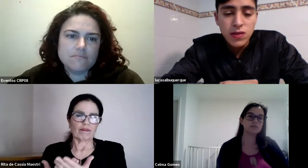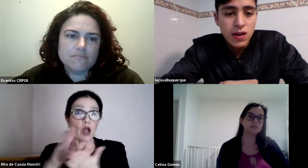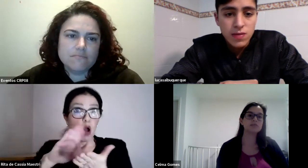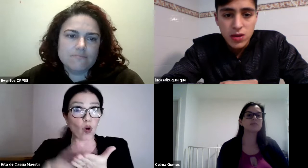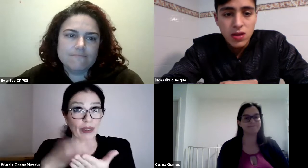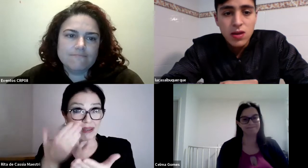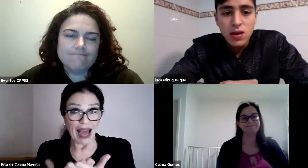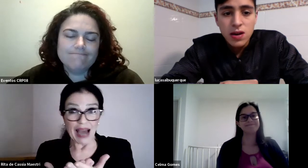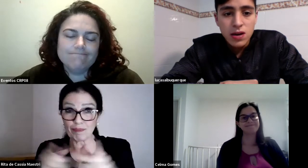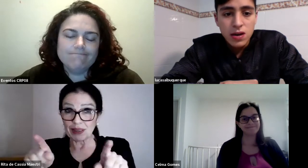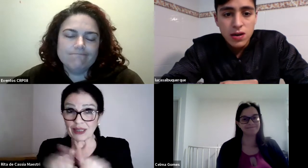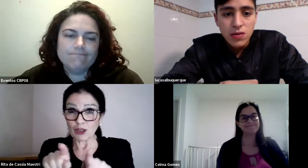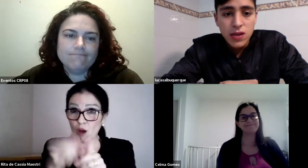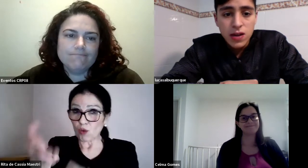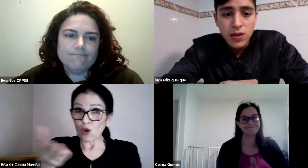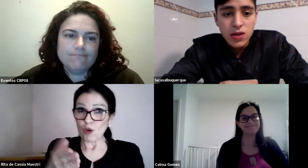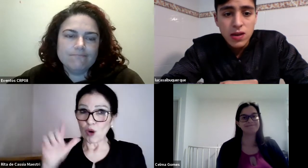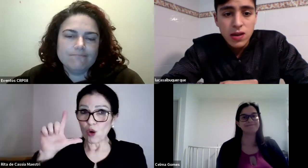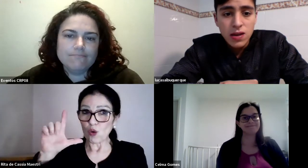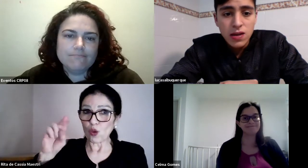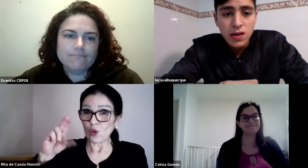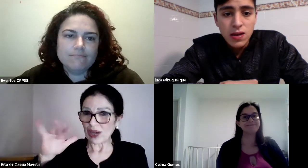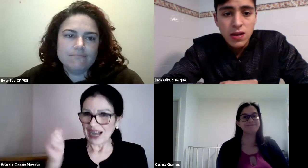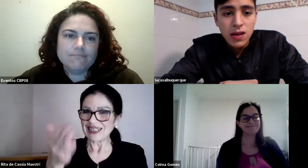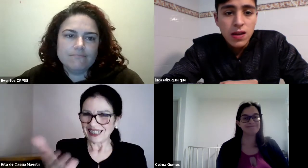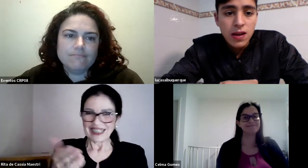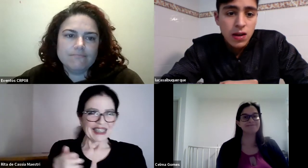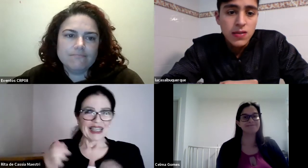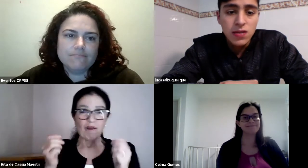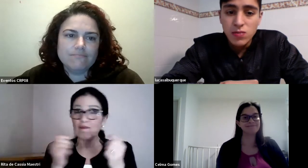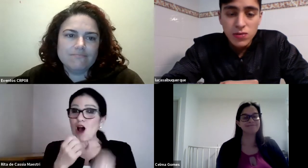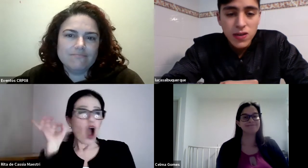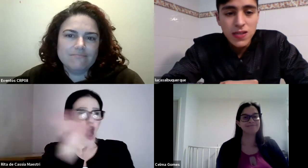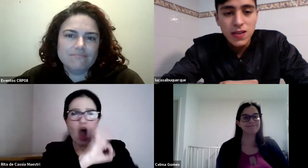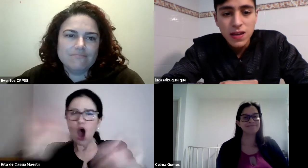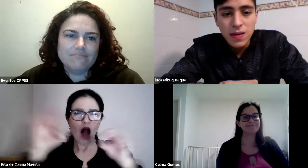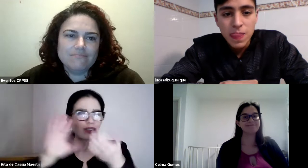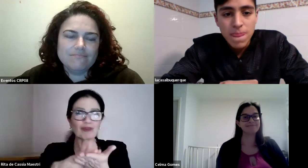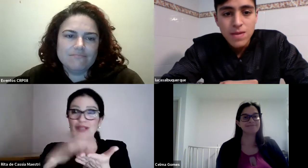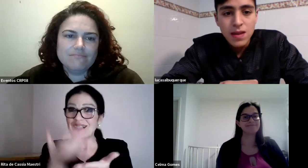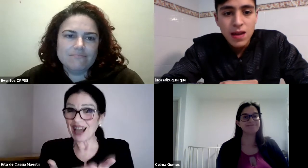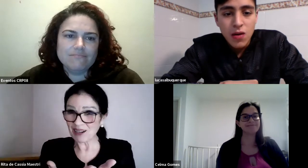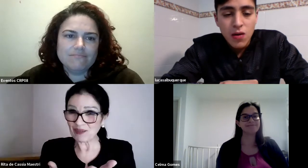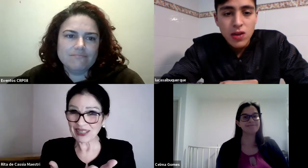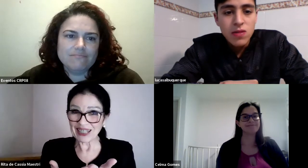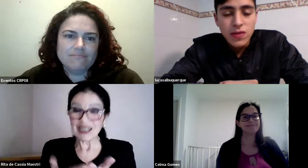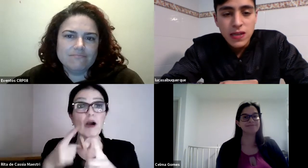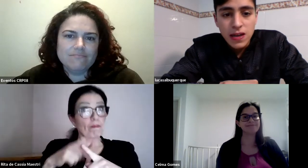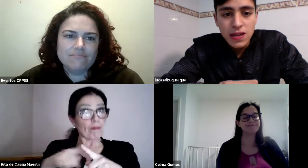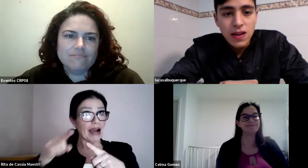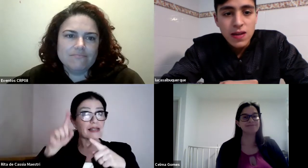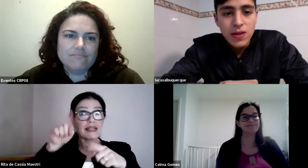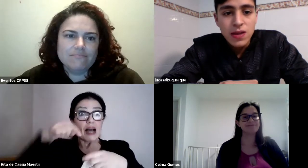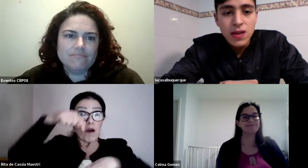trazer um intérprete. O intérprete, ele é, assim como o Lucas aqui, é ótimo, um